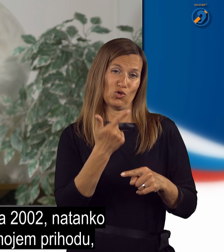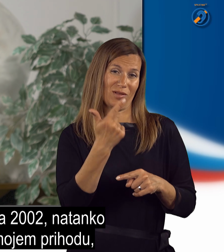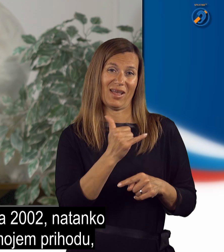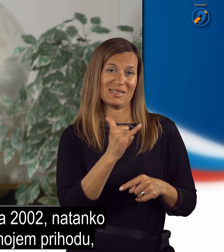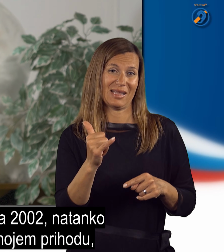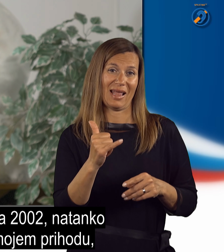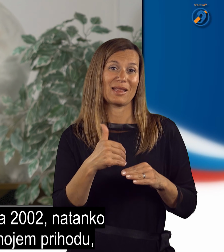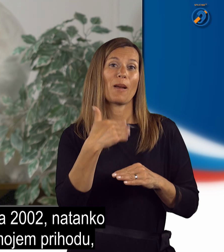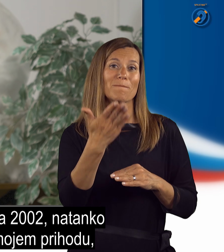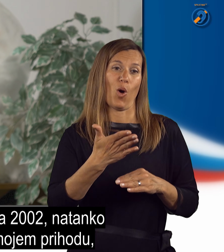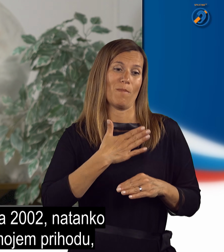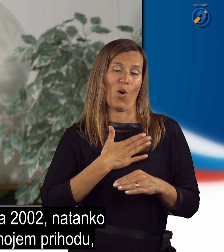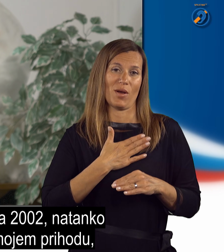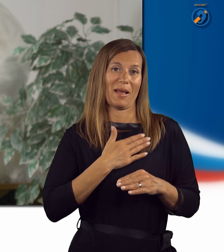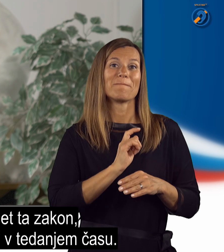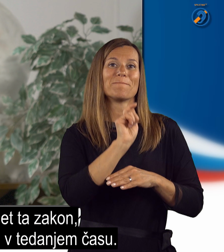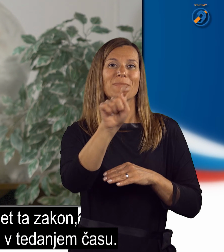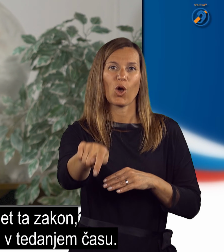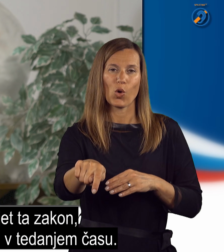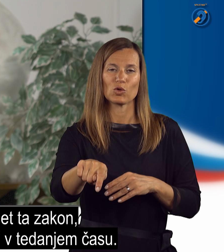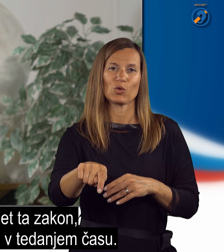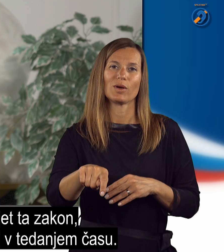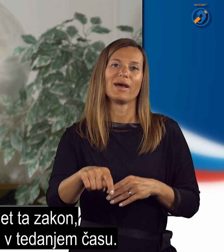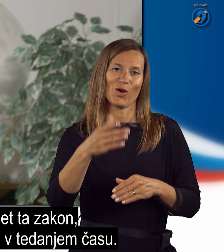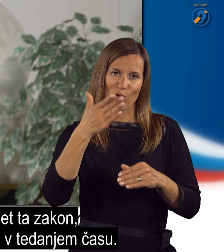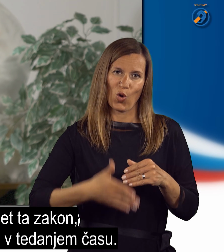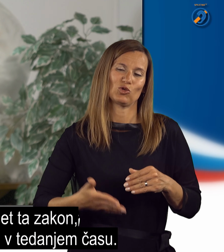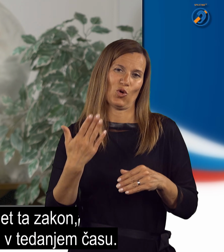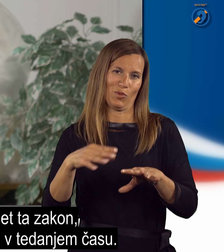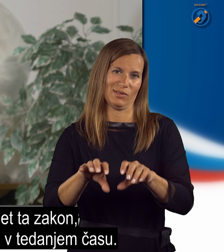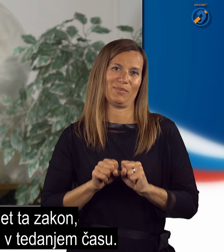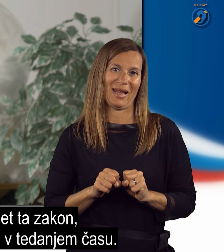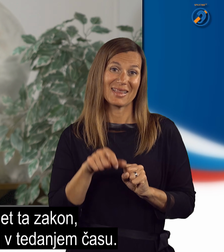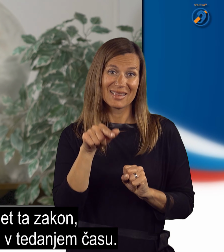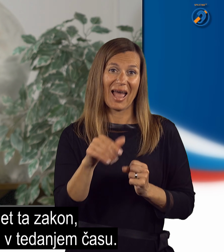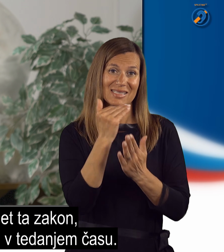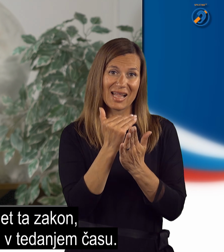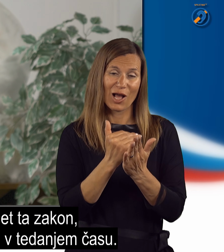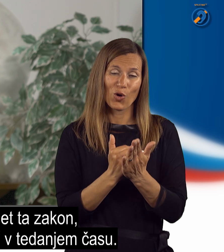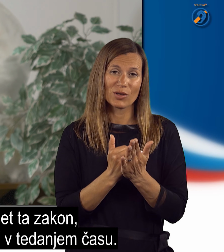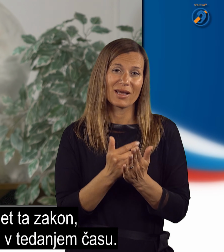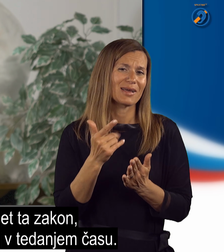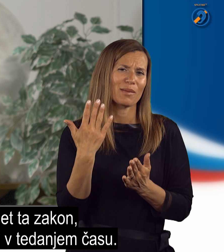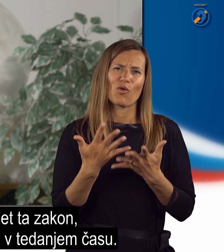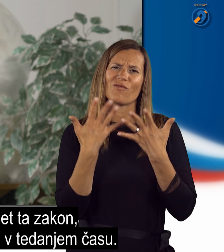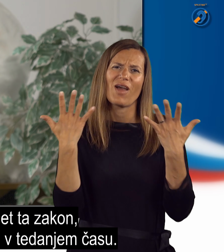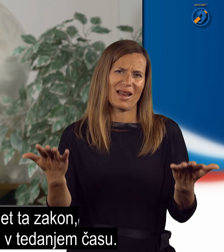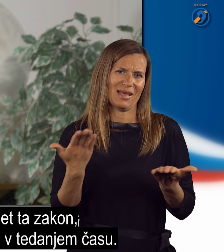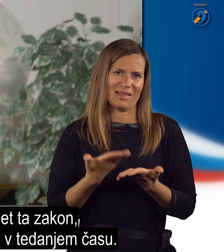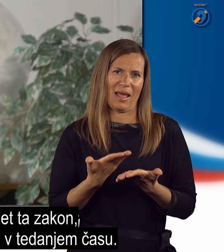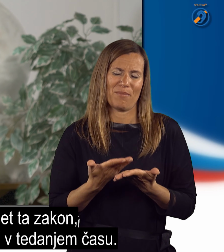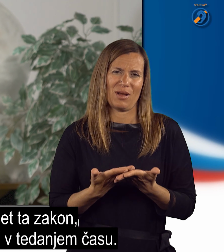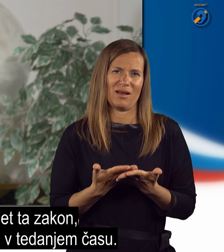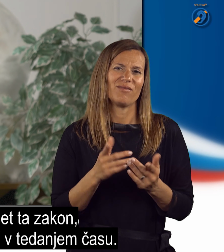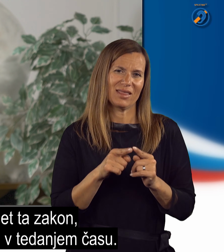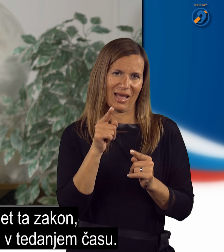natanko 20 let po mojem prihodu bil končno sprejet ta zakon, ki je bil velik temelj